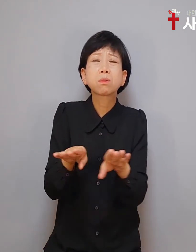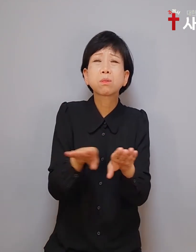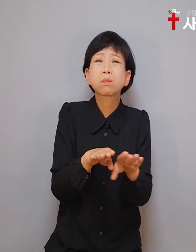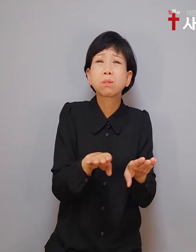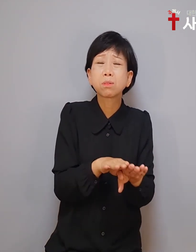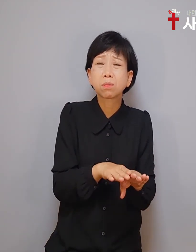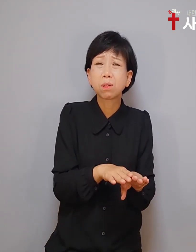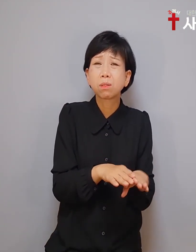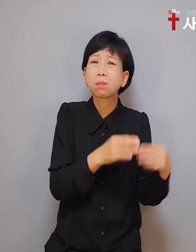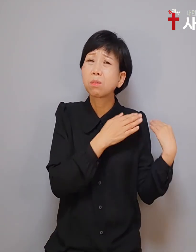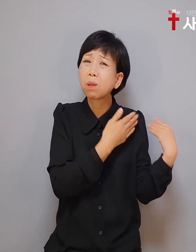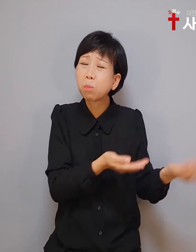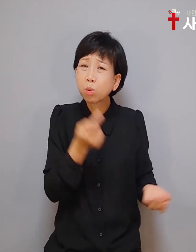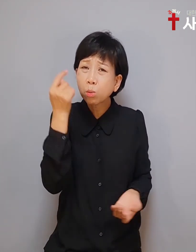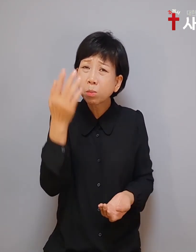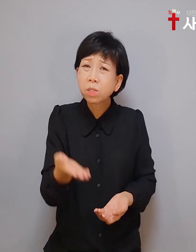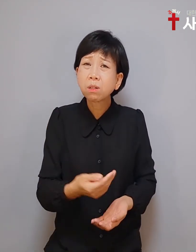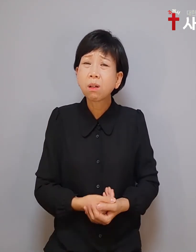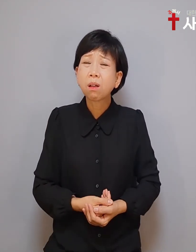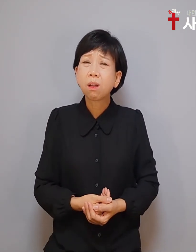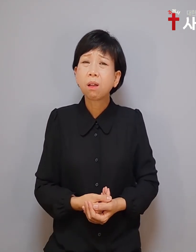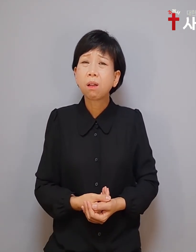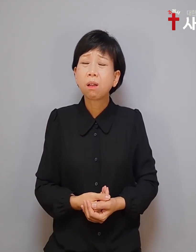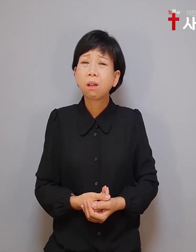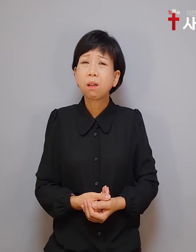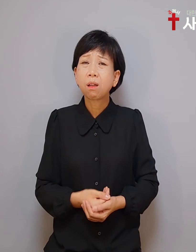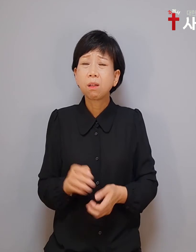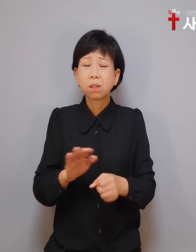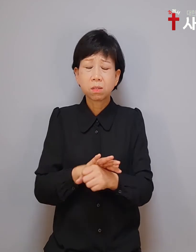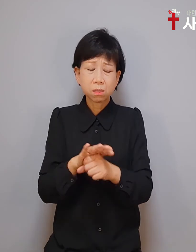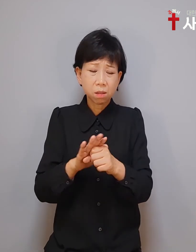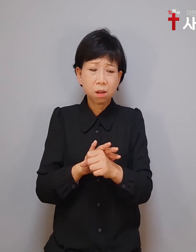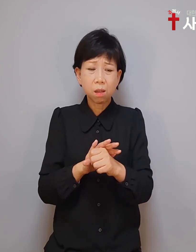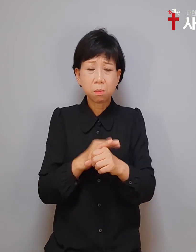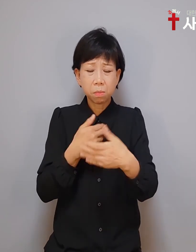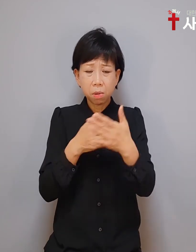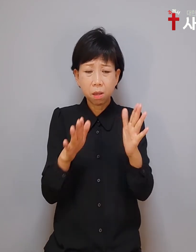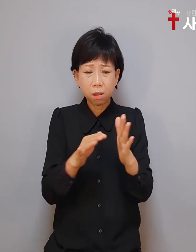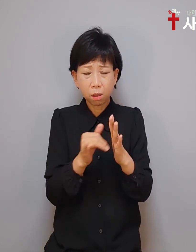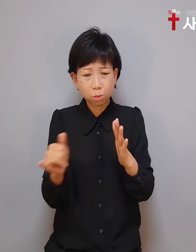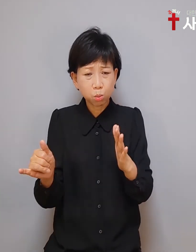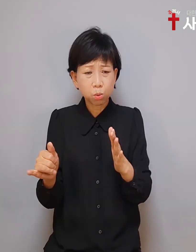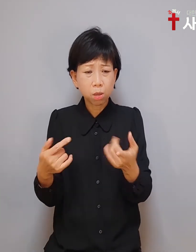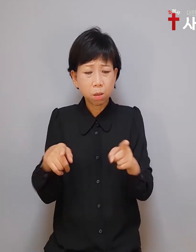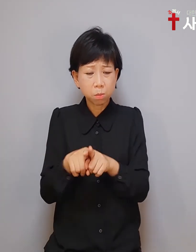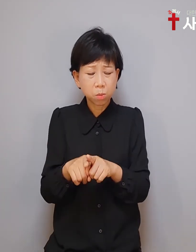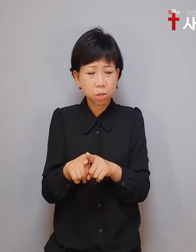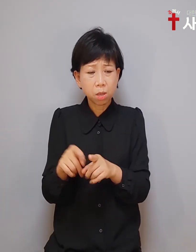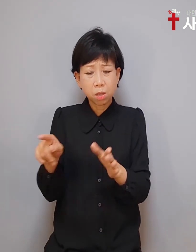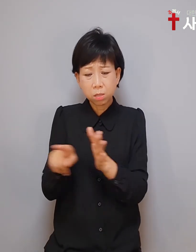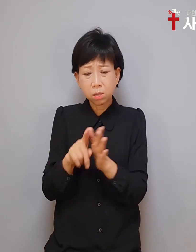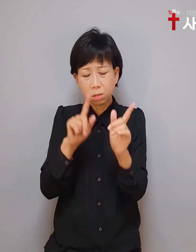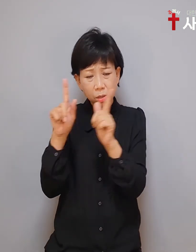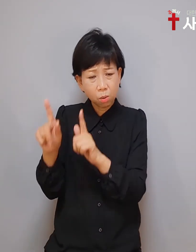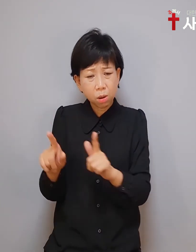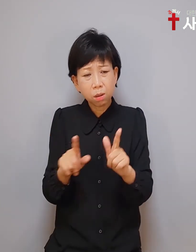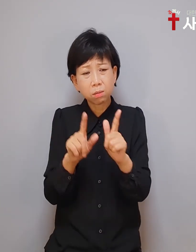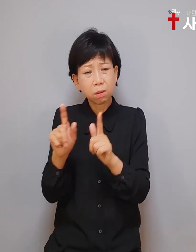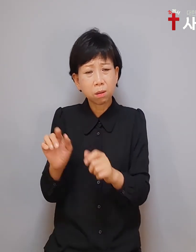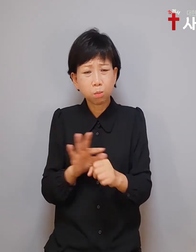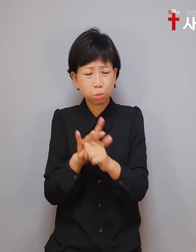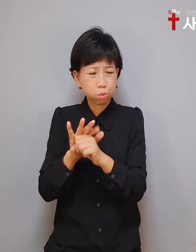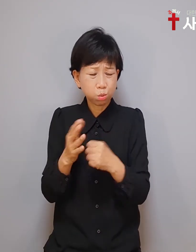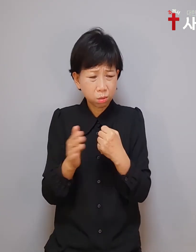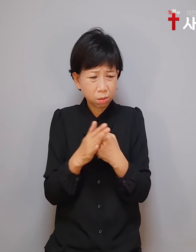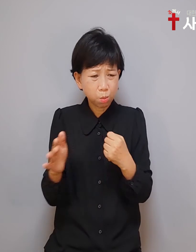마시겠어요? 사랑방 우리 식구들이 신앙생활을 같이 했었는데 코로나로 인하여서 교회를 못 나오고 있네요. 불안하고